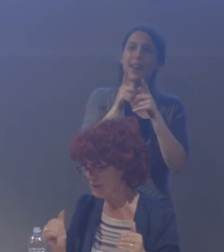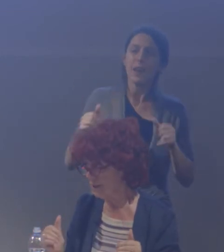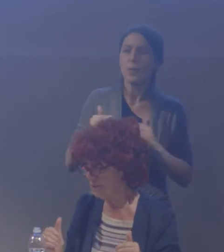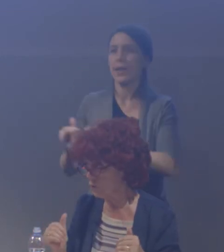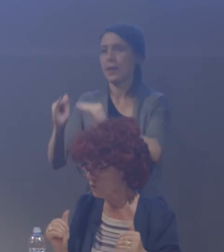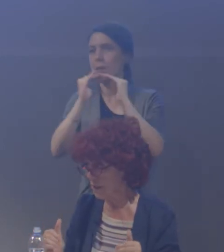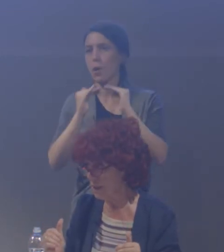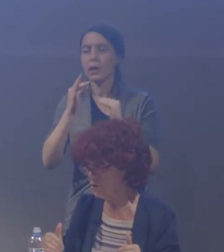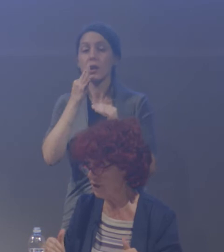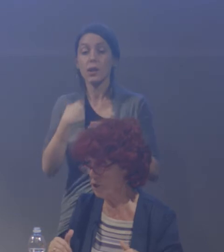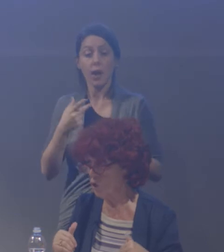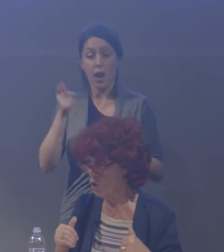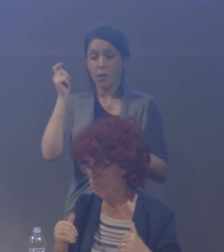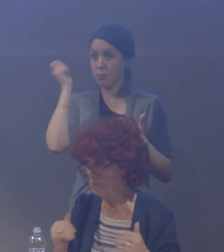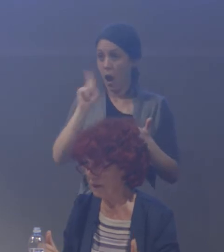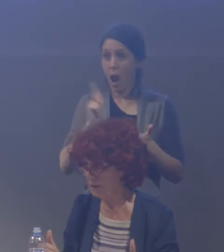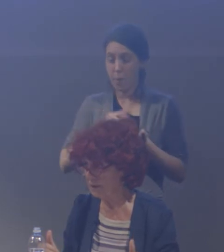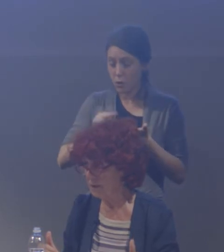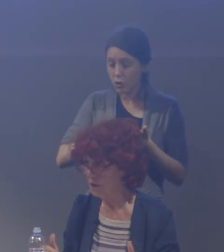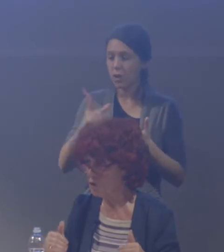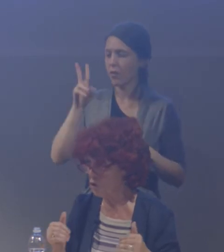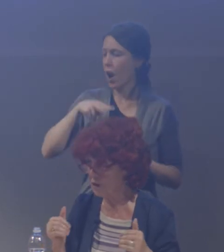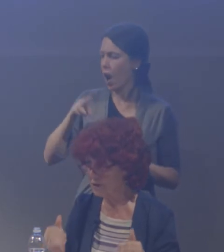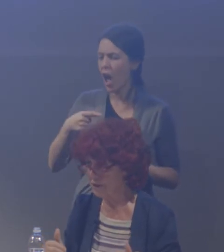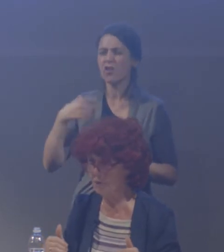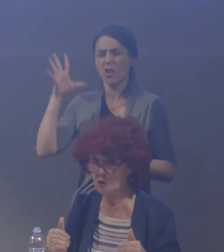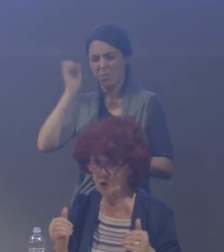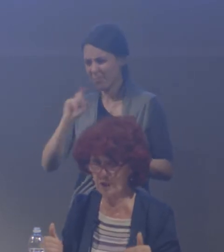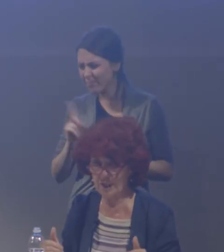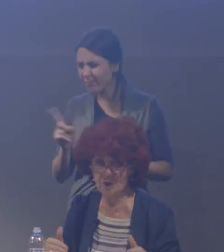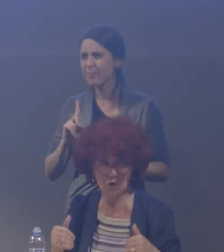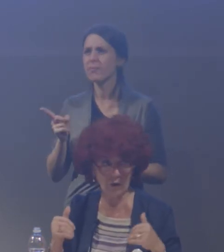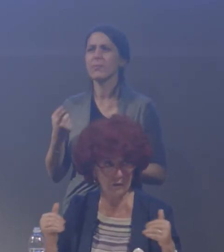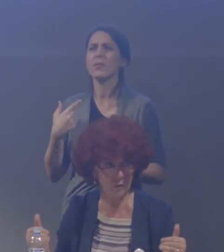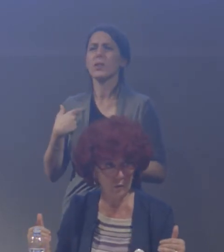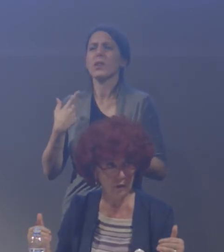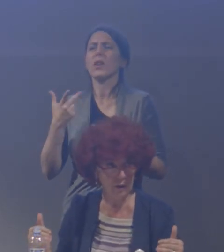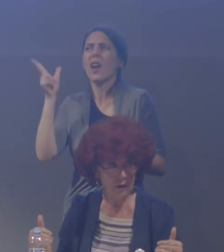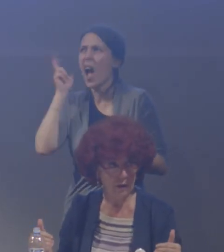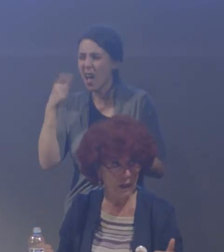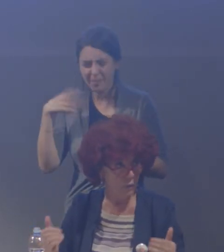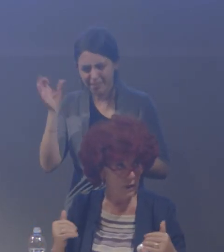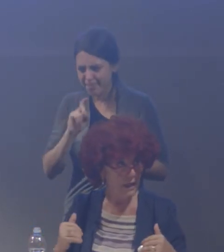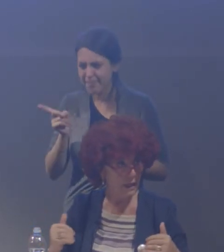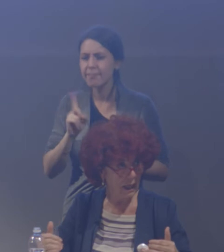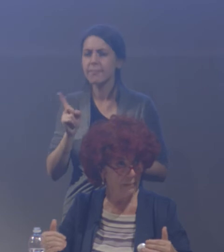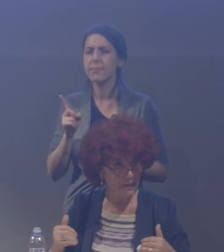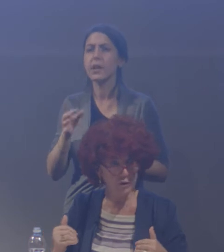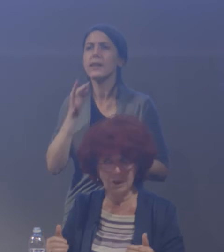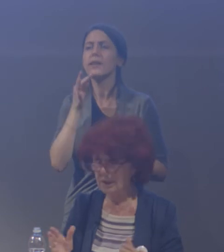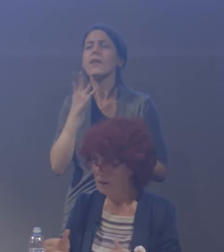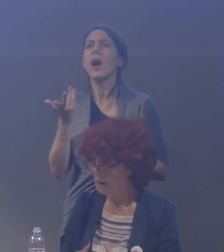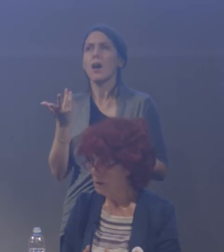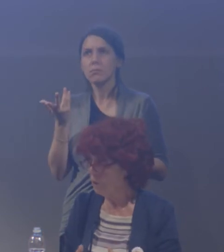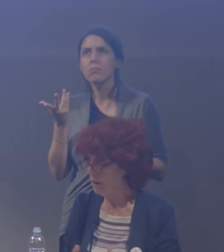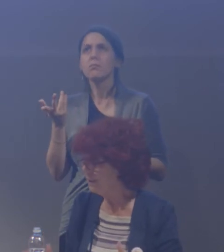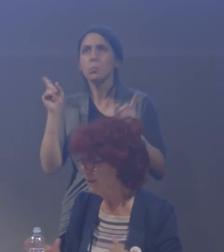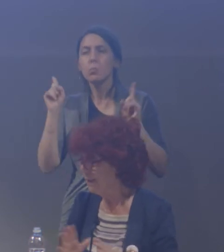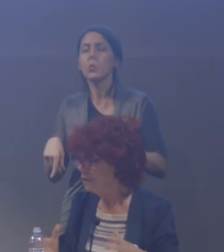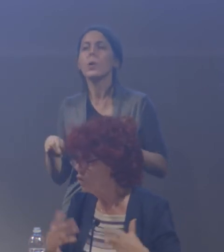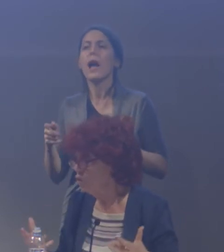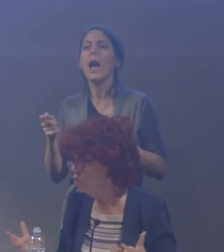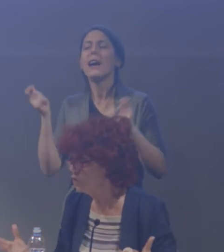sai scrivere, non sai leggere, non comprendi ciò che scrivi, ciò che leggi, ciò che ascolti e quindi anche la capacità di